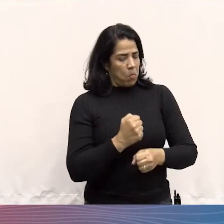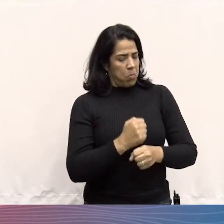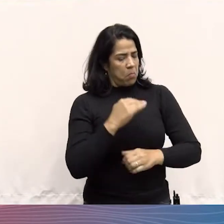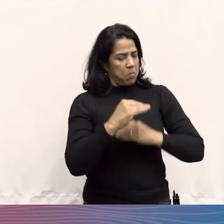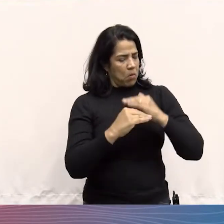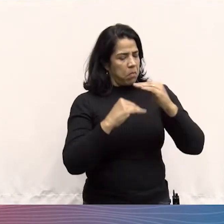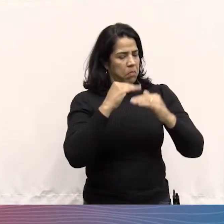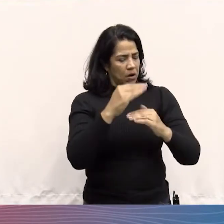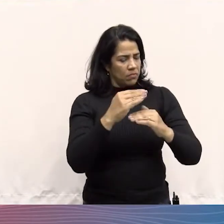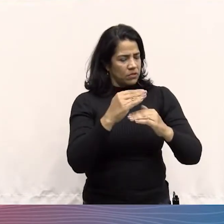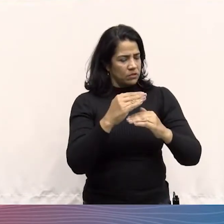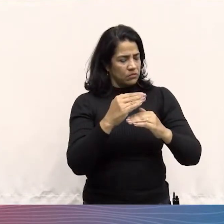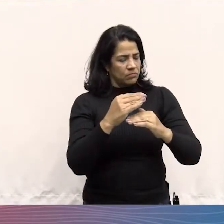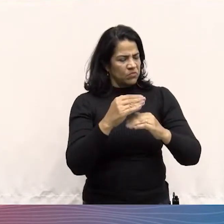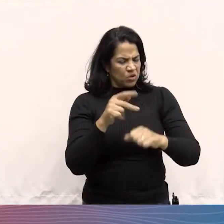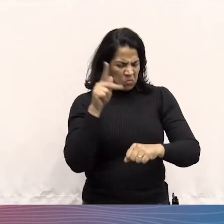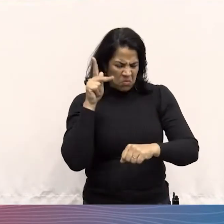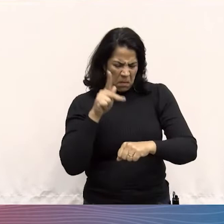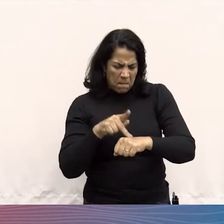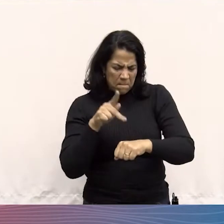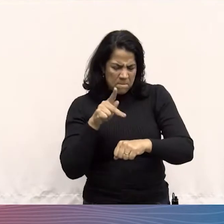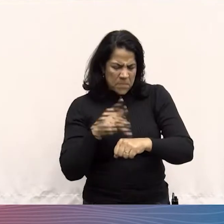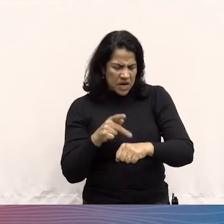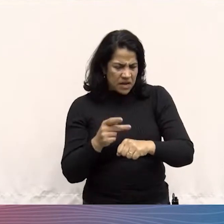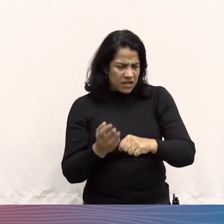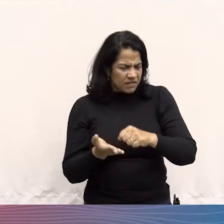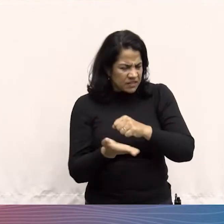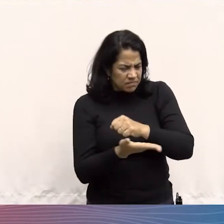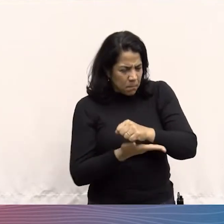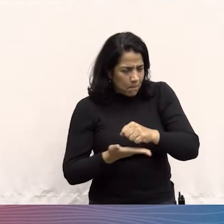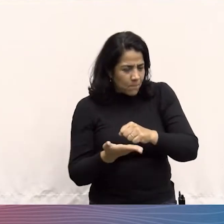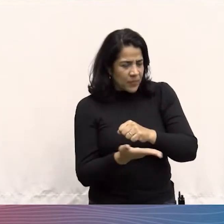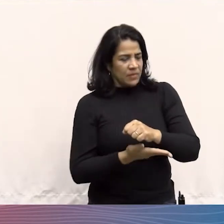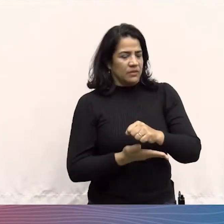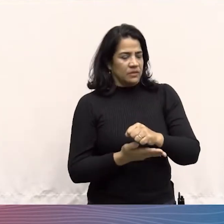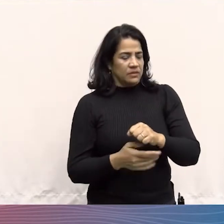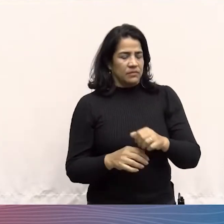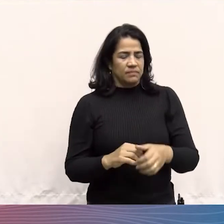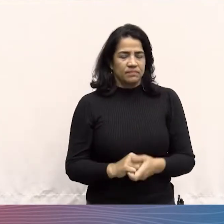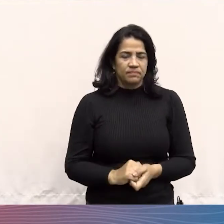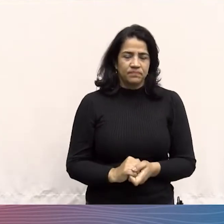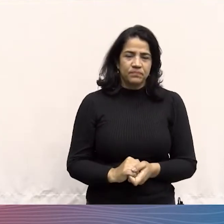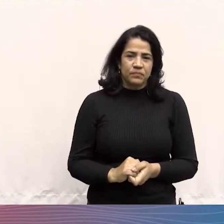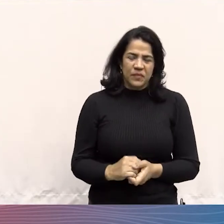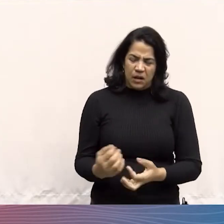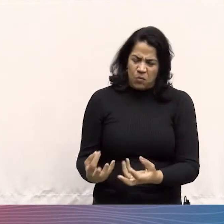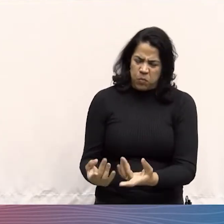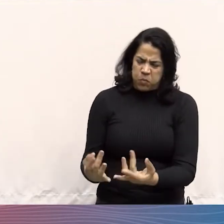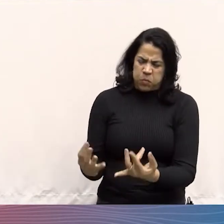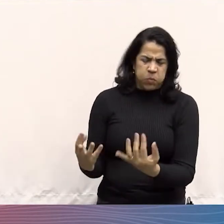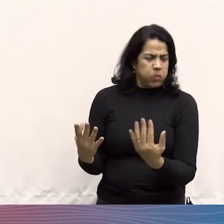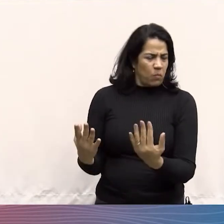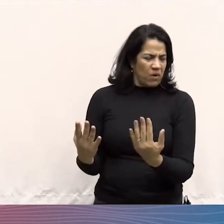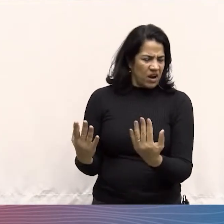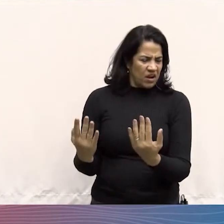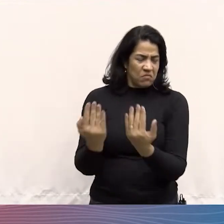essa rocha, e as portas do inferno não prevalecerão contra